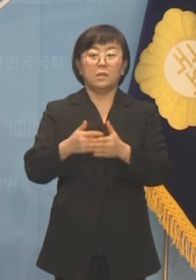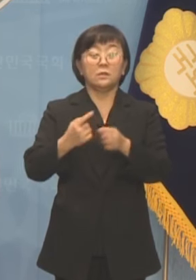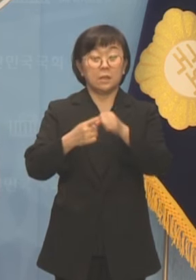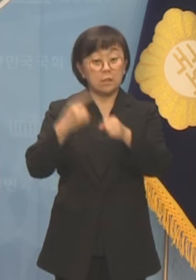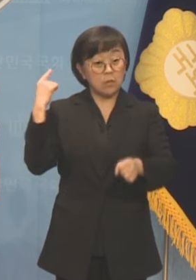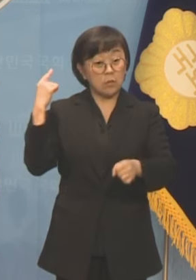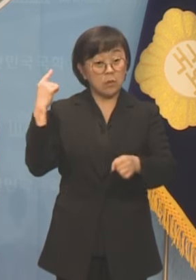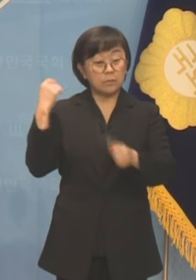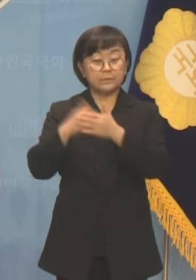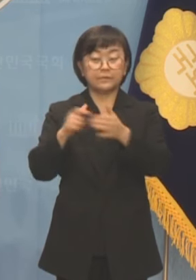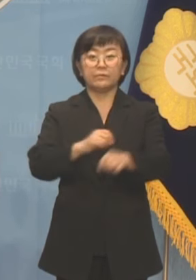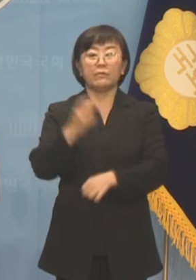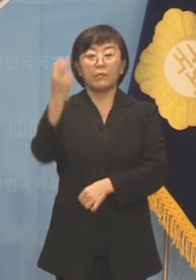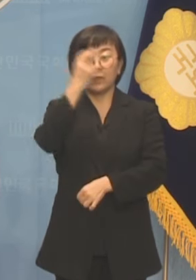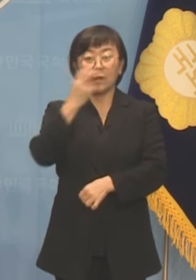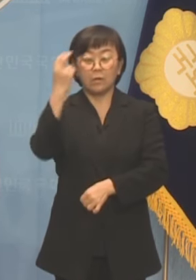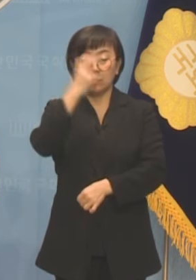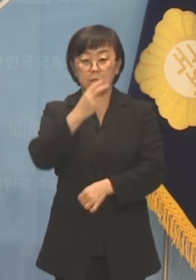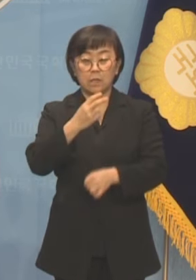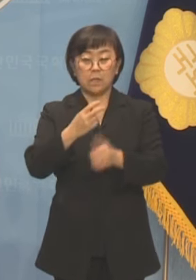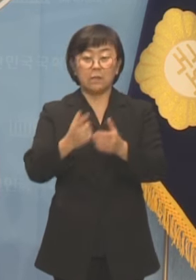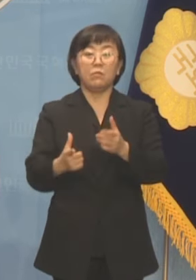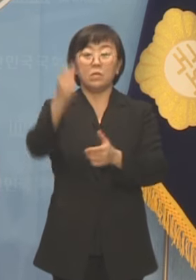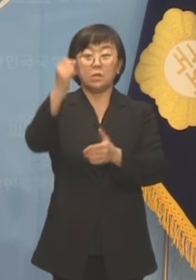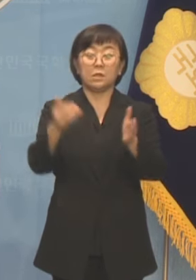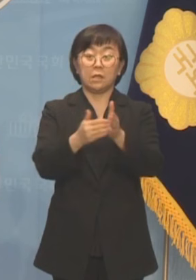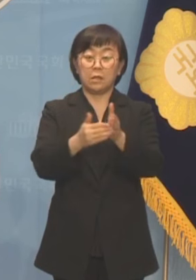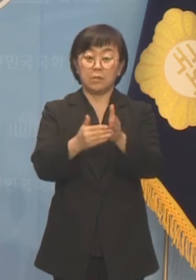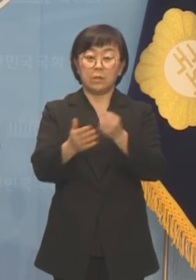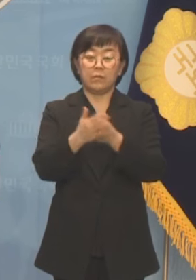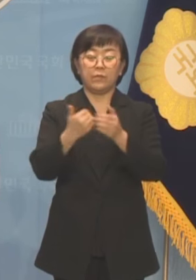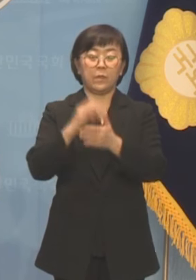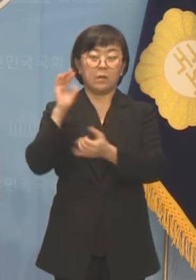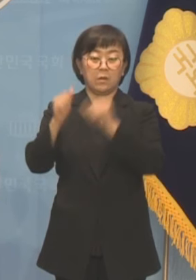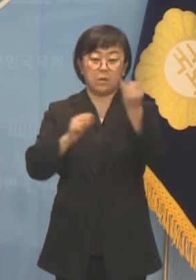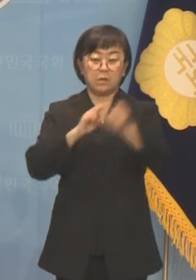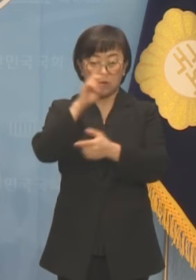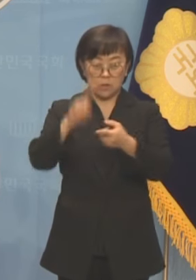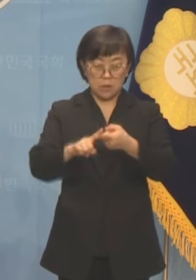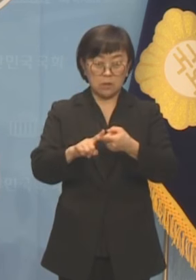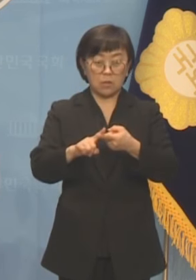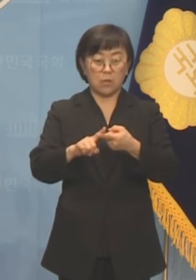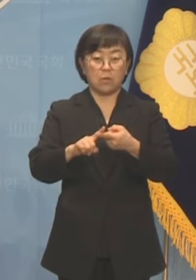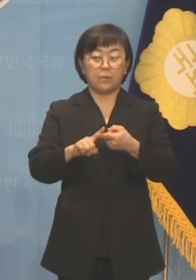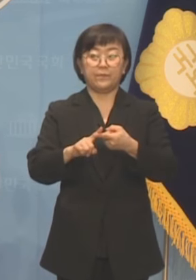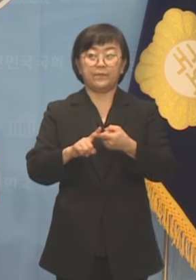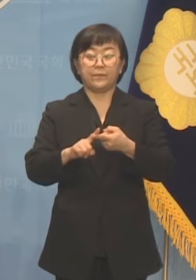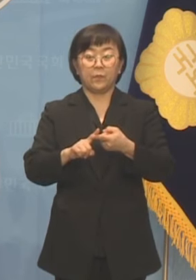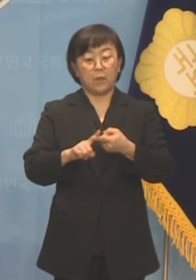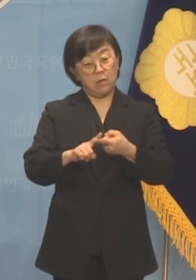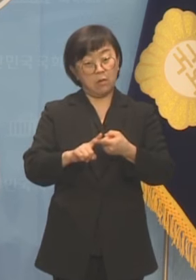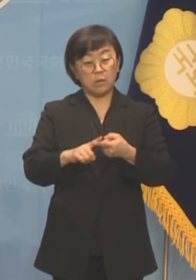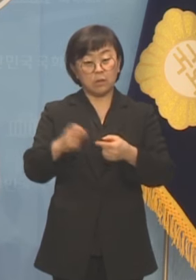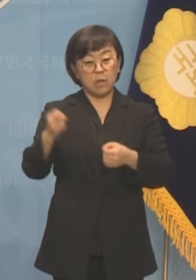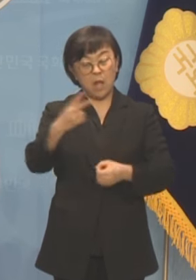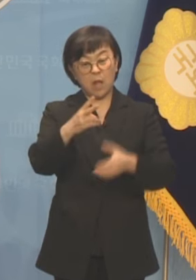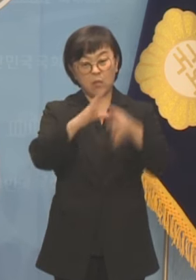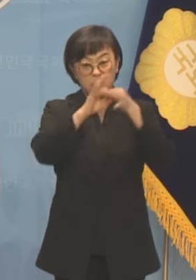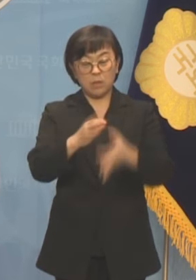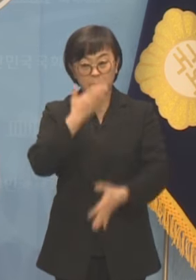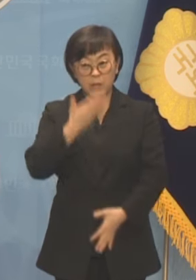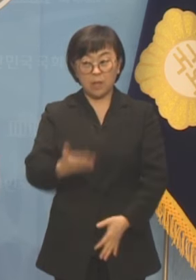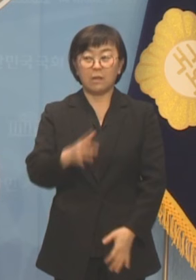작년에 특검이 일찍 받았다면 김건희 여사의 이런 의혹이나 전이 자행될 수 있었겠습니까